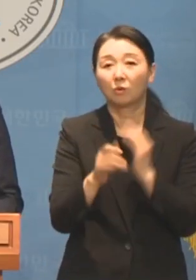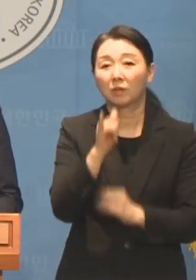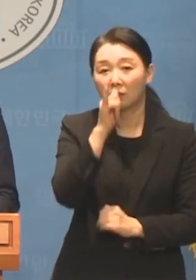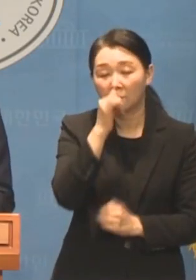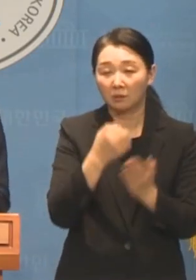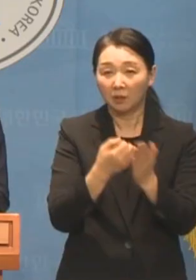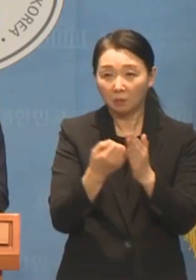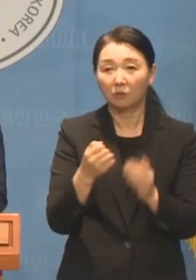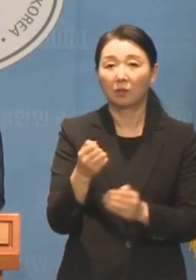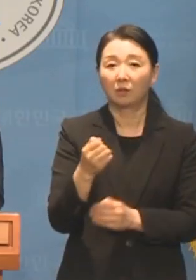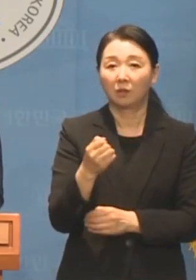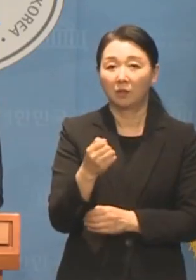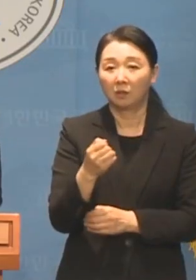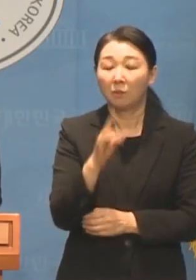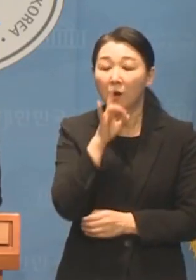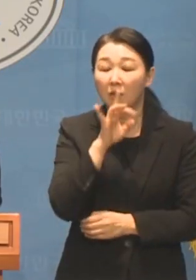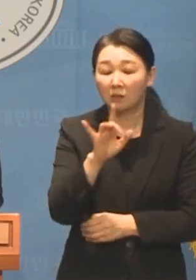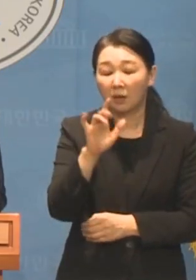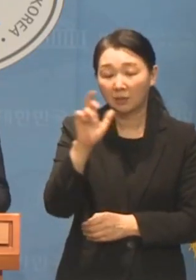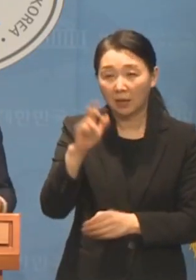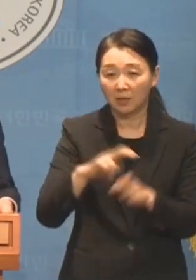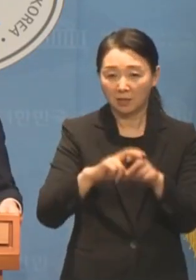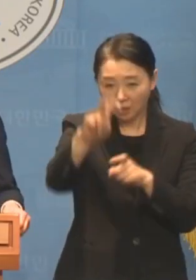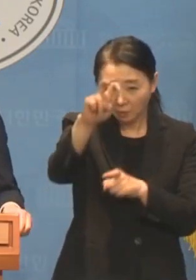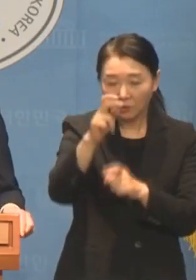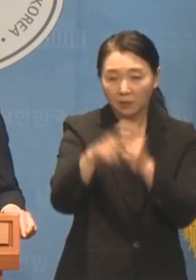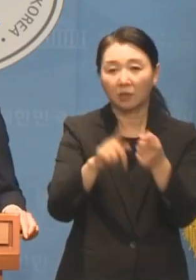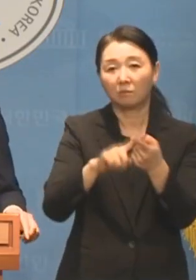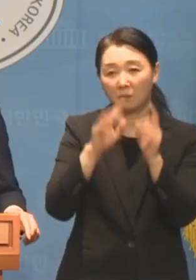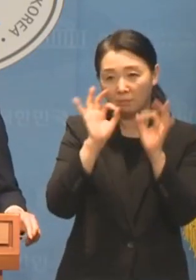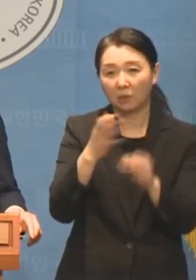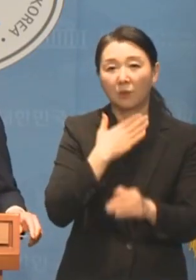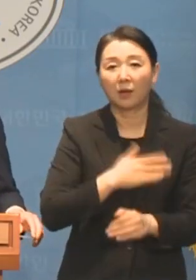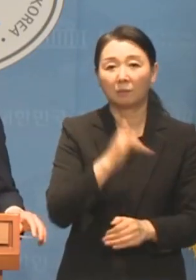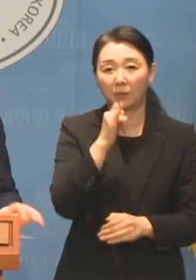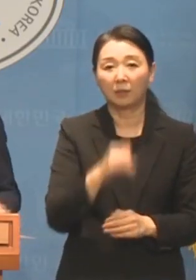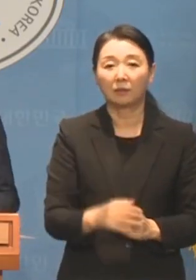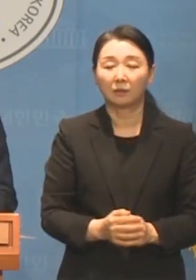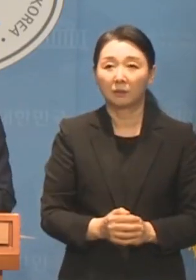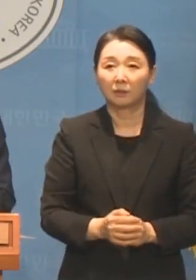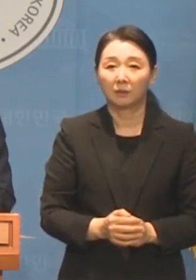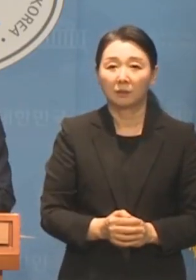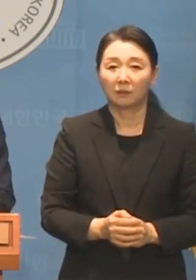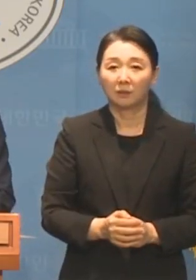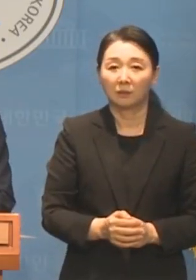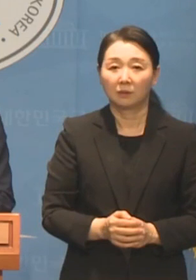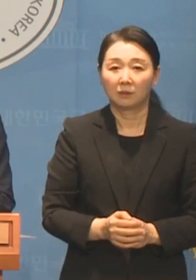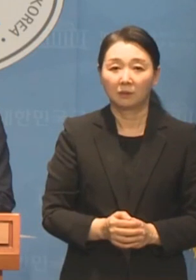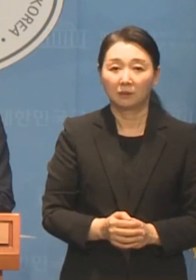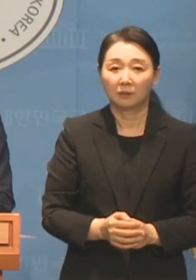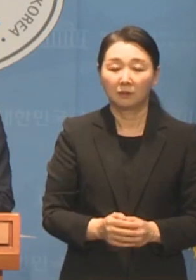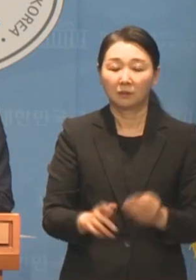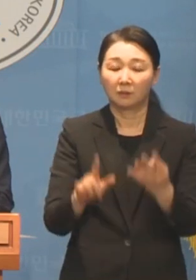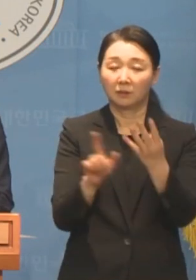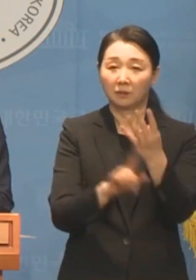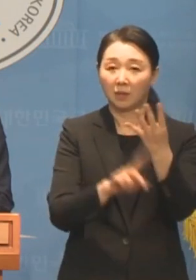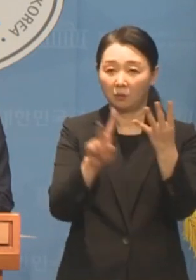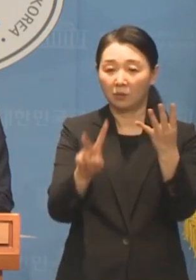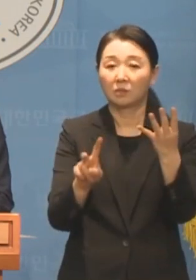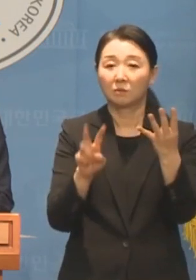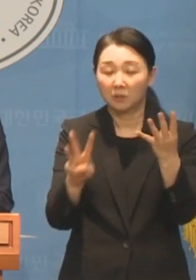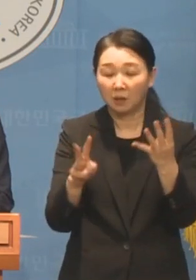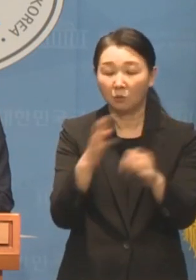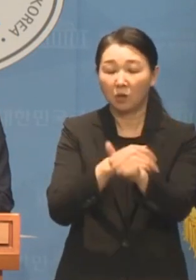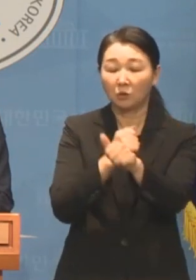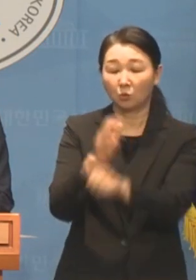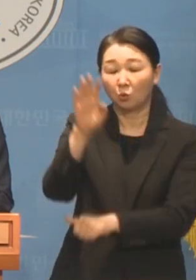추진 과정에서 이미 증명되고 있습니다. 지난 23일 환경노동위원회에서 제가 김한섭